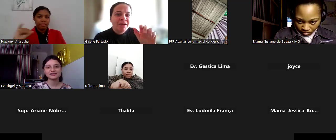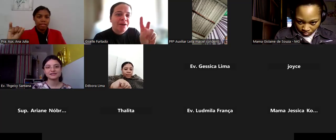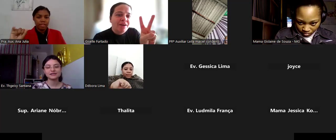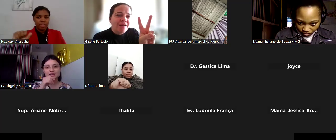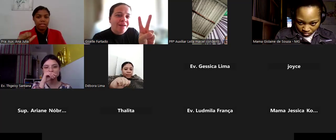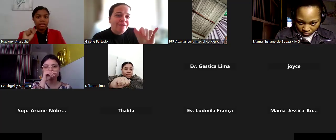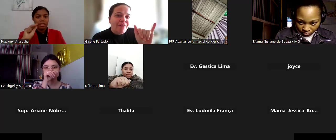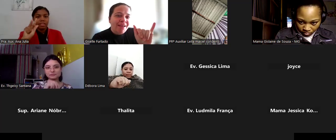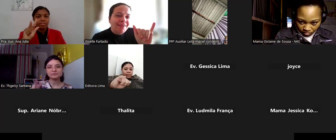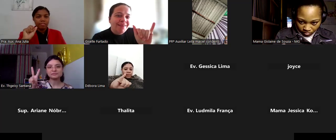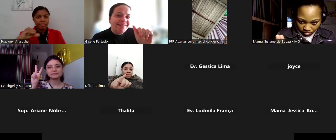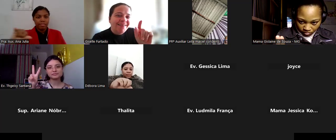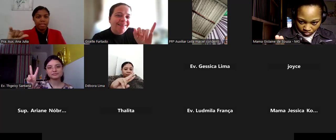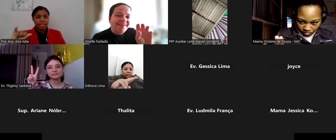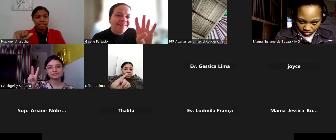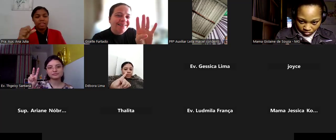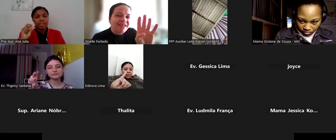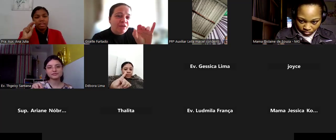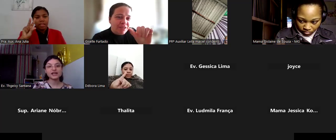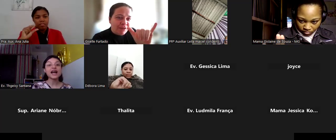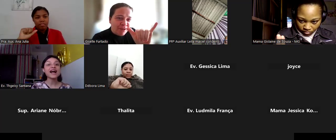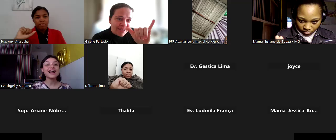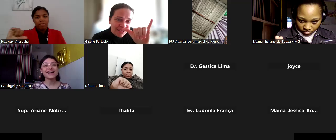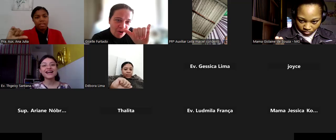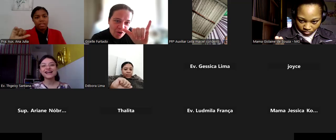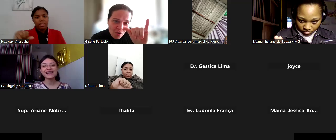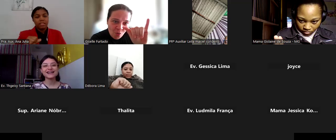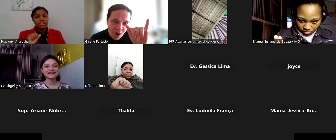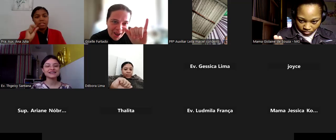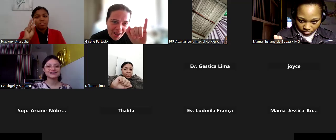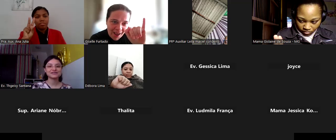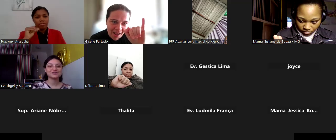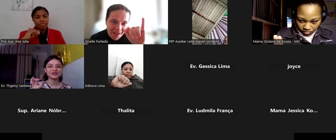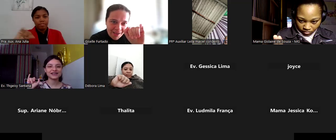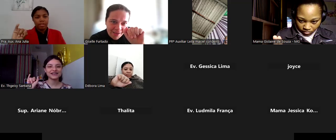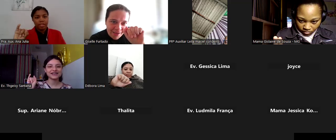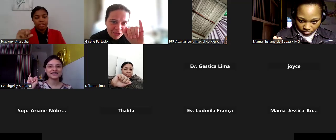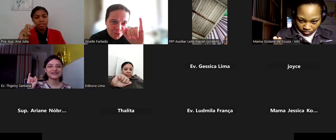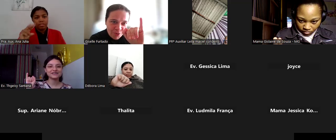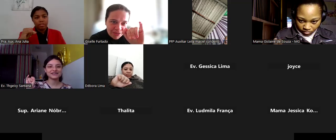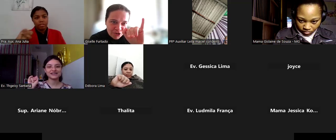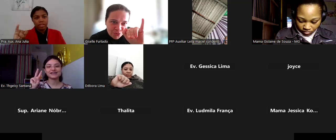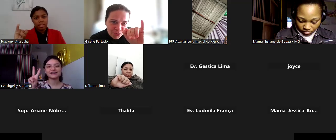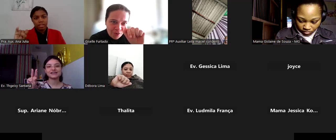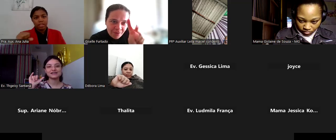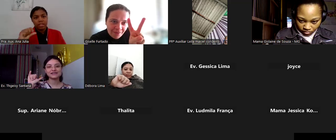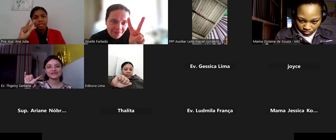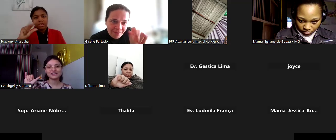câmera. Vai. Você tá vendo que aqui, ó, o A e o I tá junto, ó.